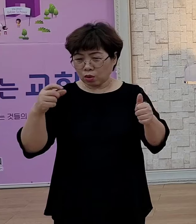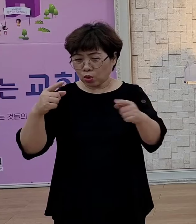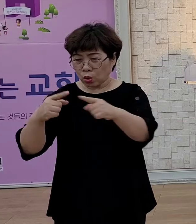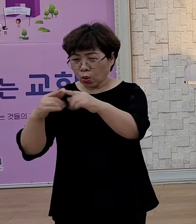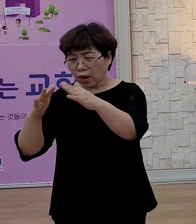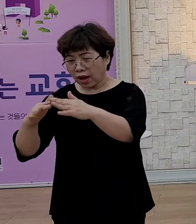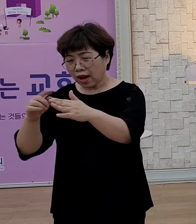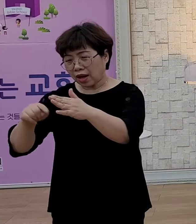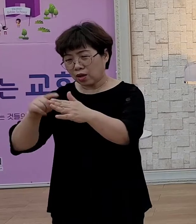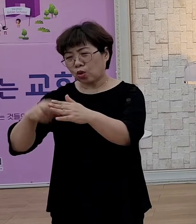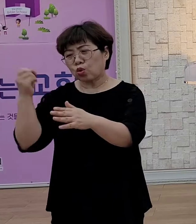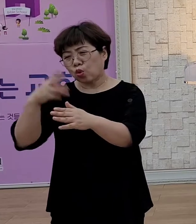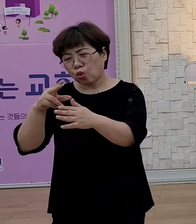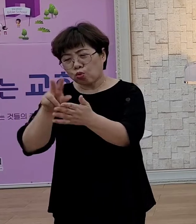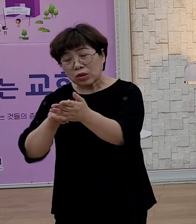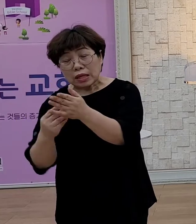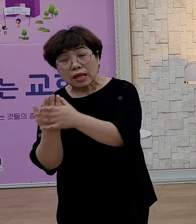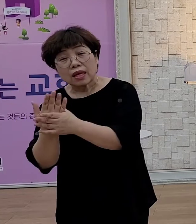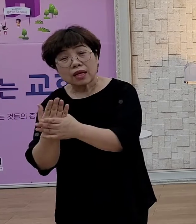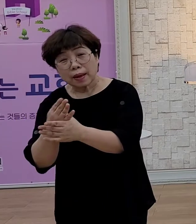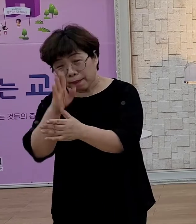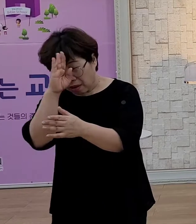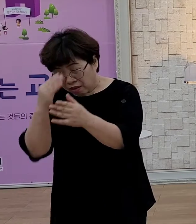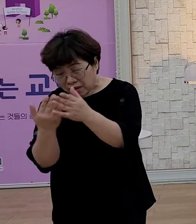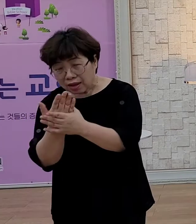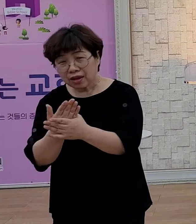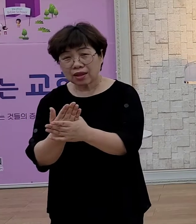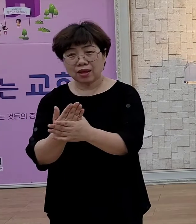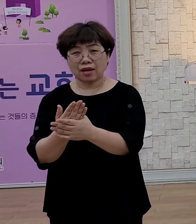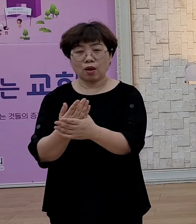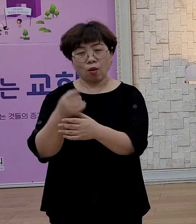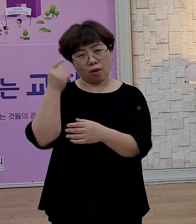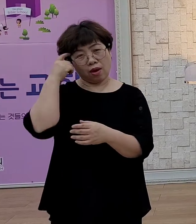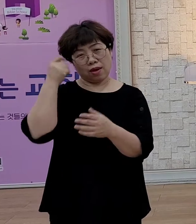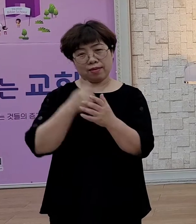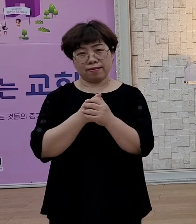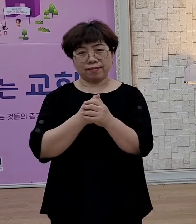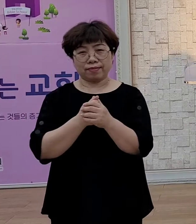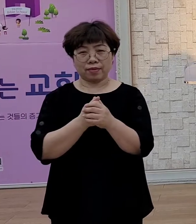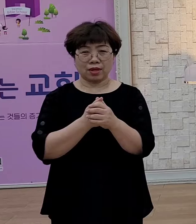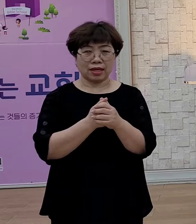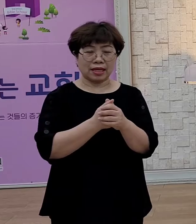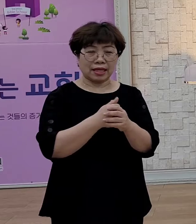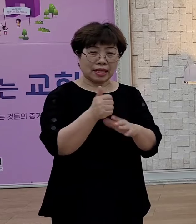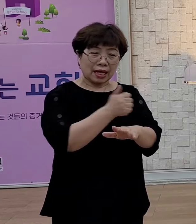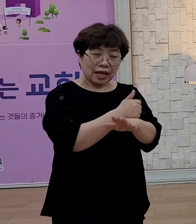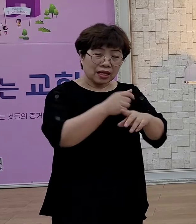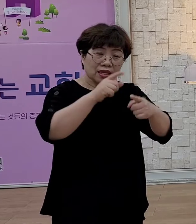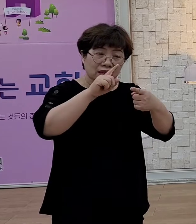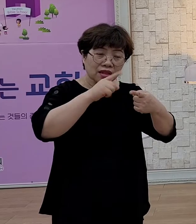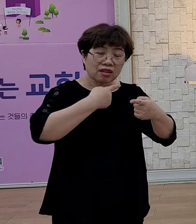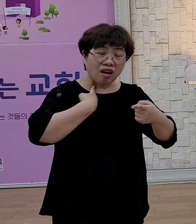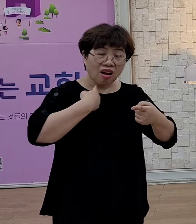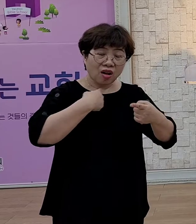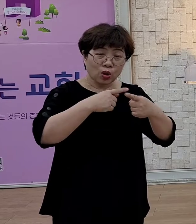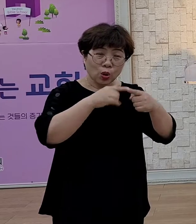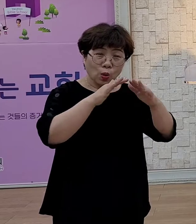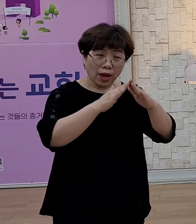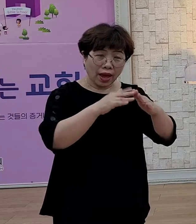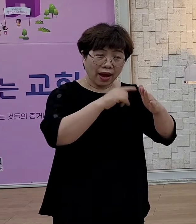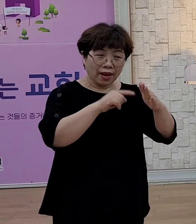고쳐진다. 어떻게 해야 될까? 이 교회 안에서 있을 때 자기의 마음과 모든 것이